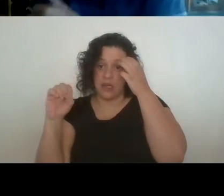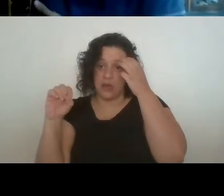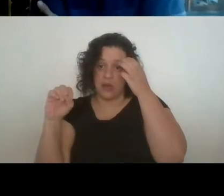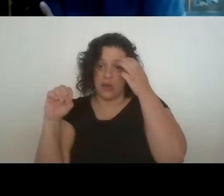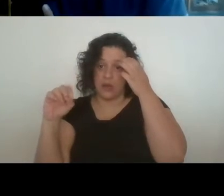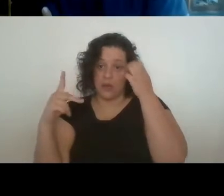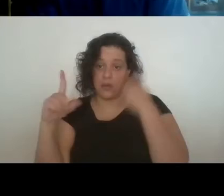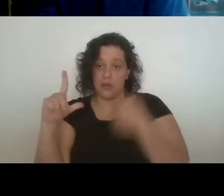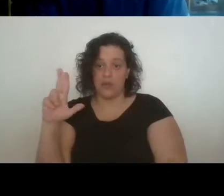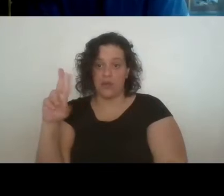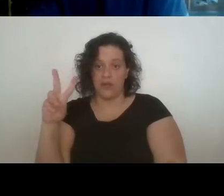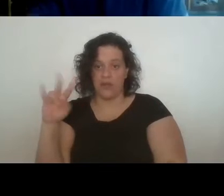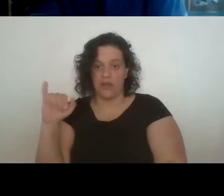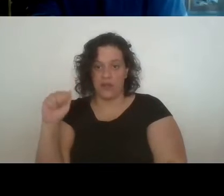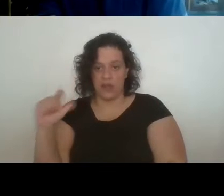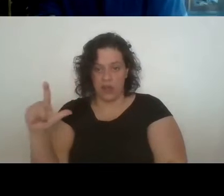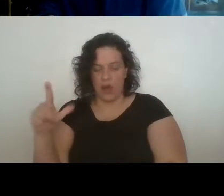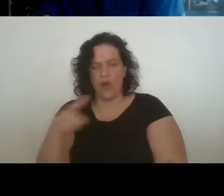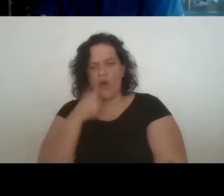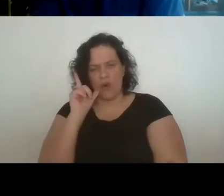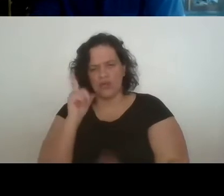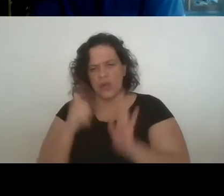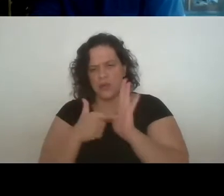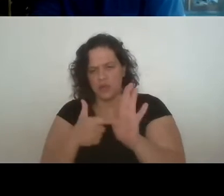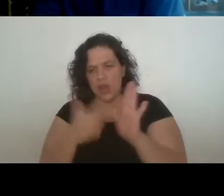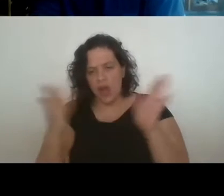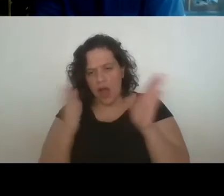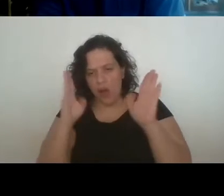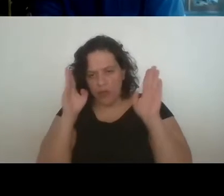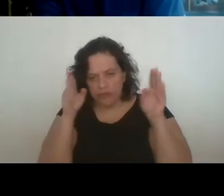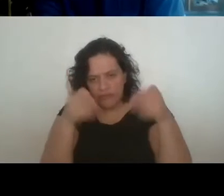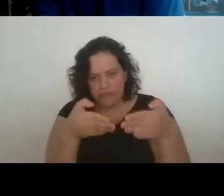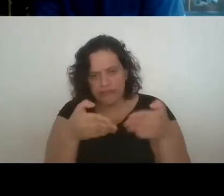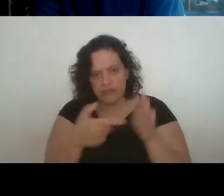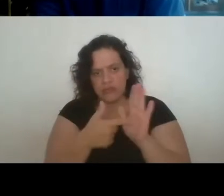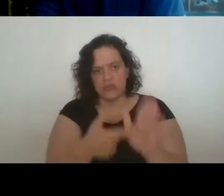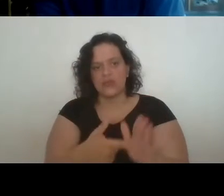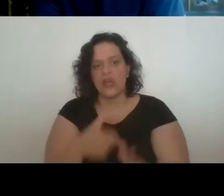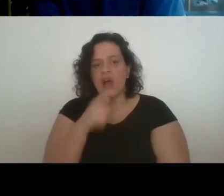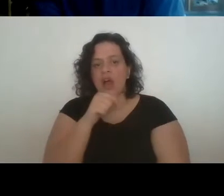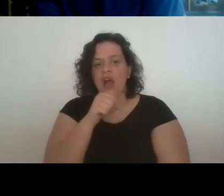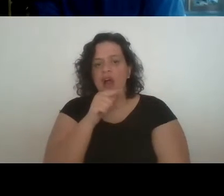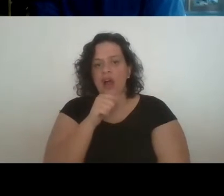Elisa, se você puder, lá na planta, indicar a entrada da água, por favor.